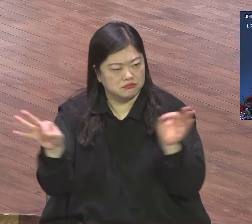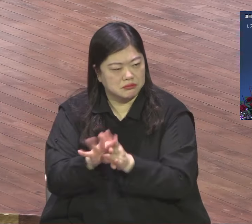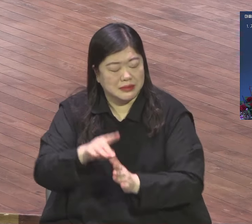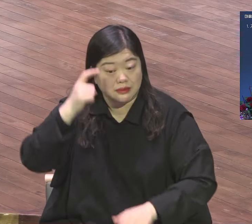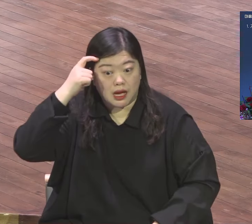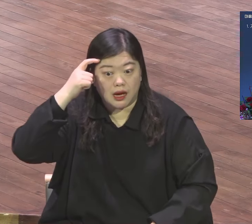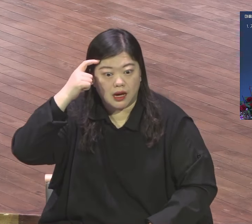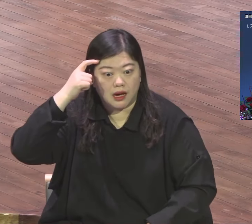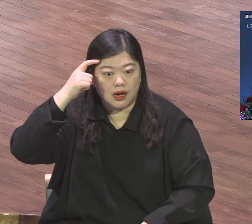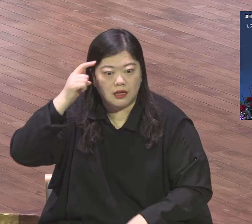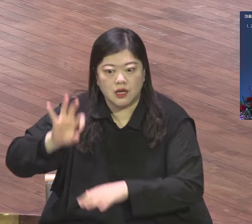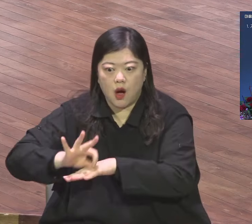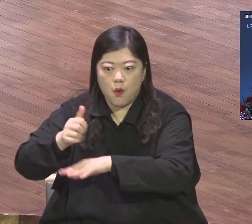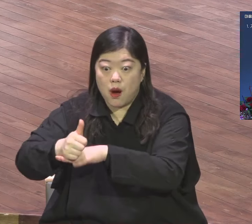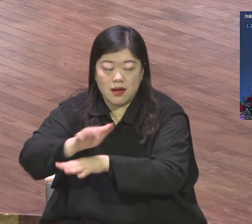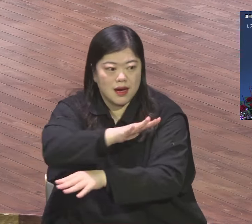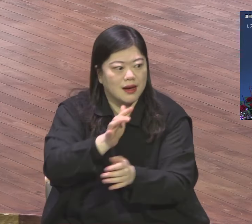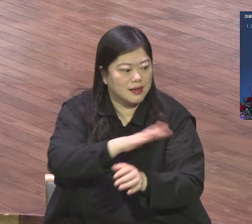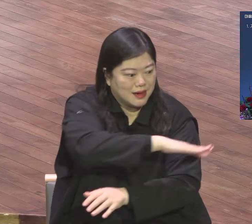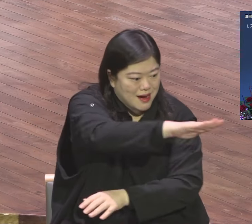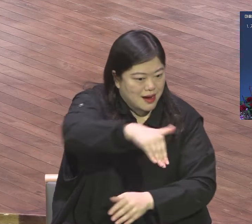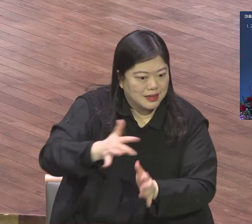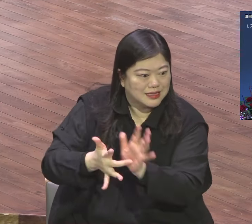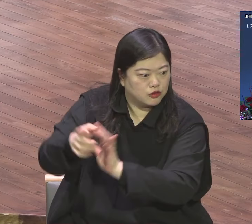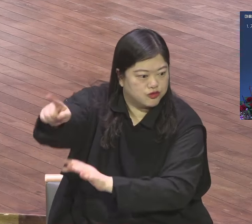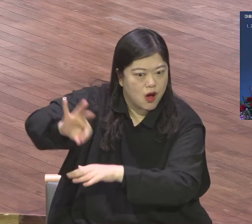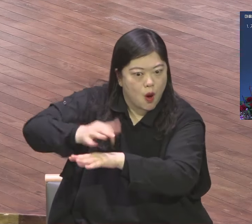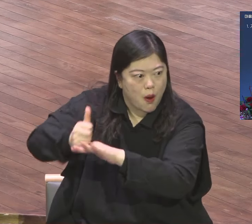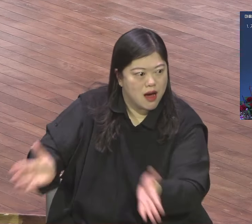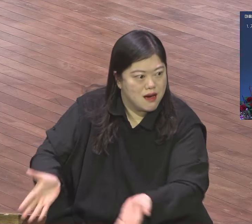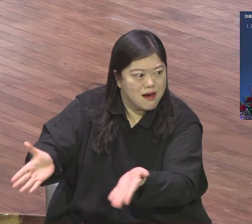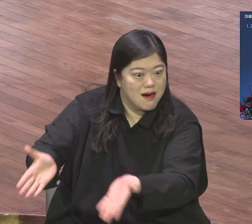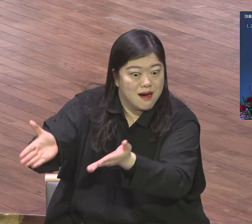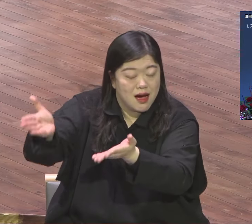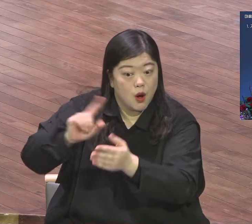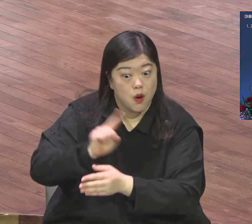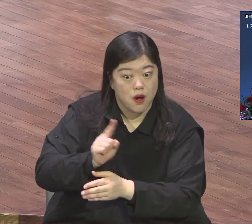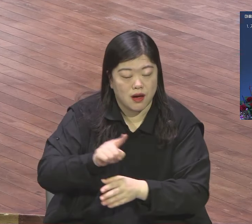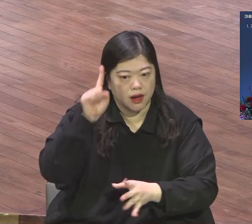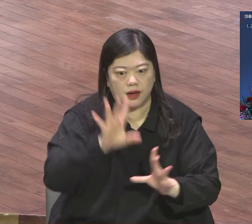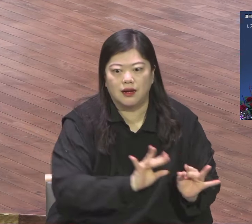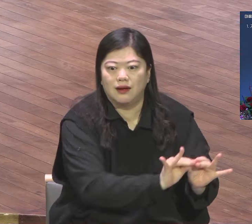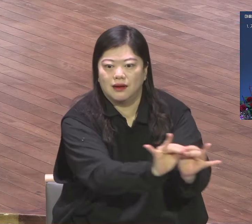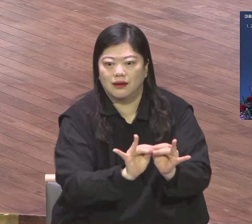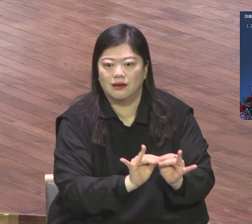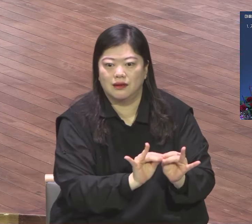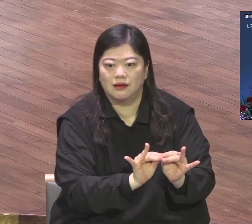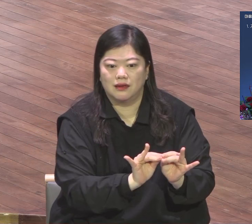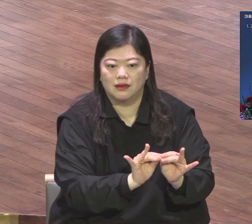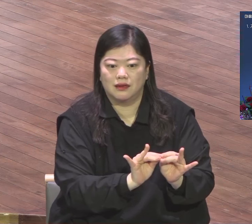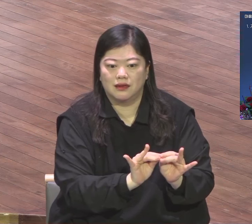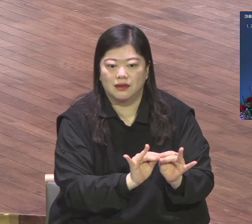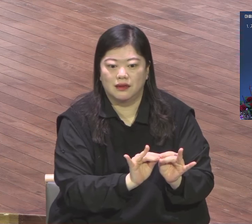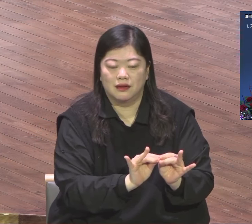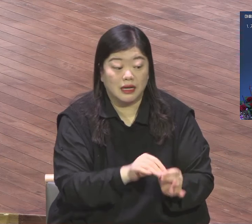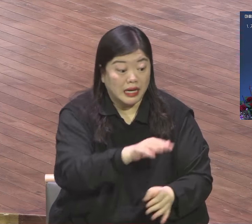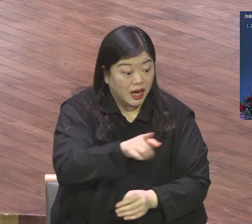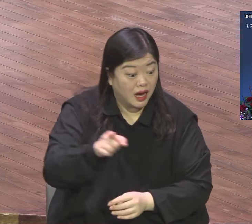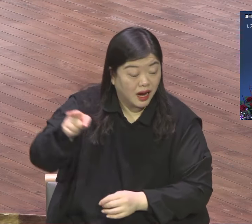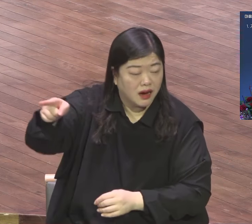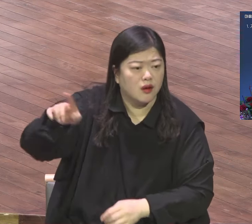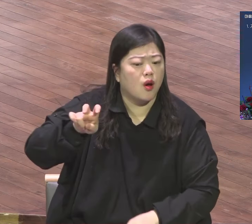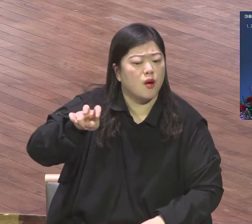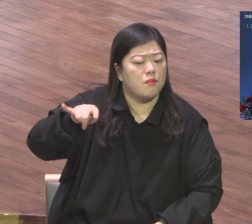술렁거리기 시작합니다. 야, 백성들이 크게 흥분하기 시작합니다. 세상에 이런 일이 있을 수 있느냐? 말로만 듣던 예수,